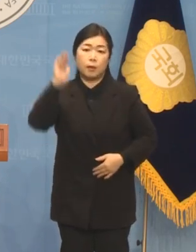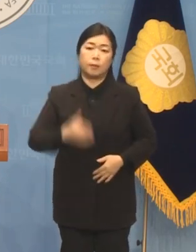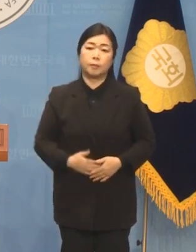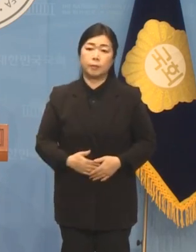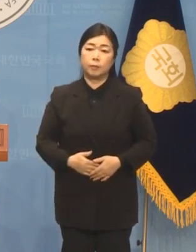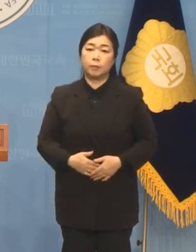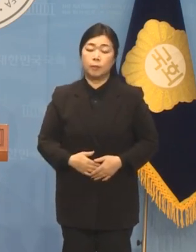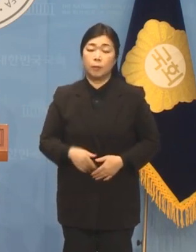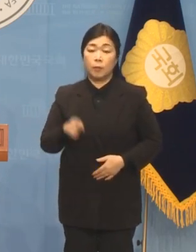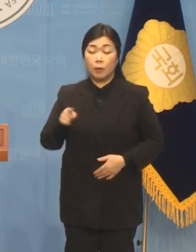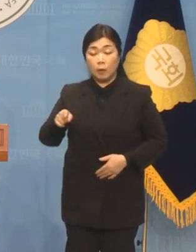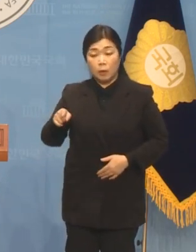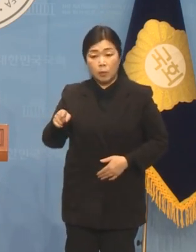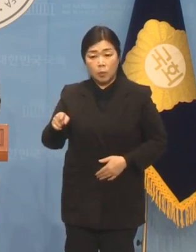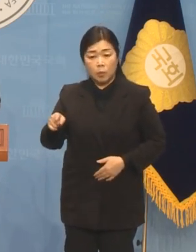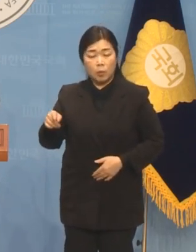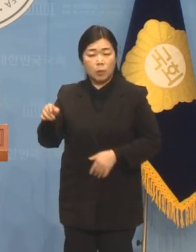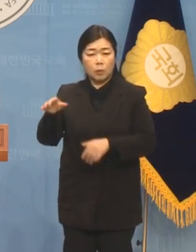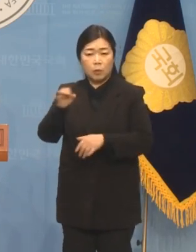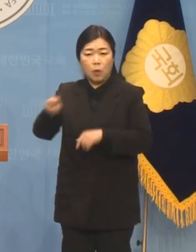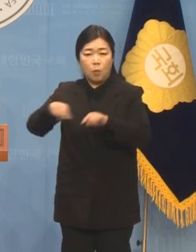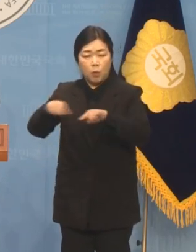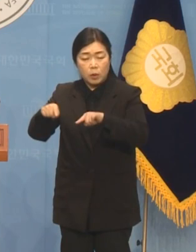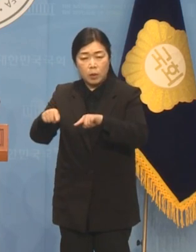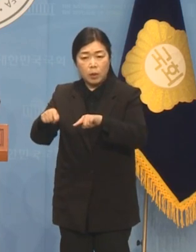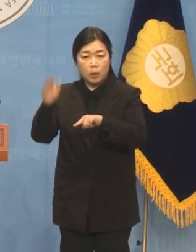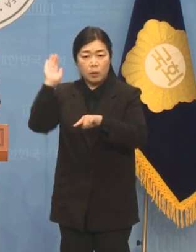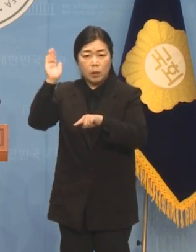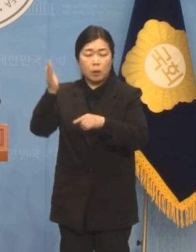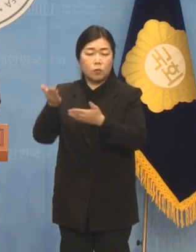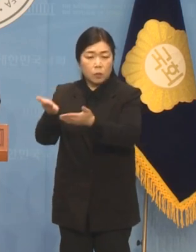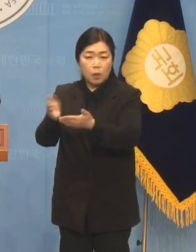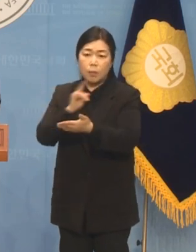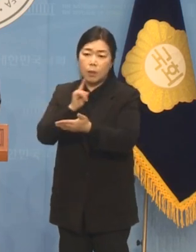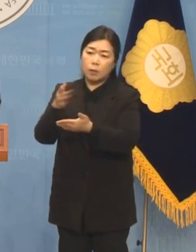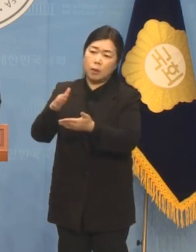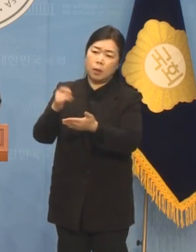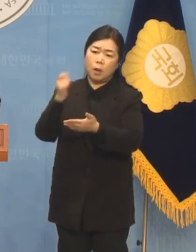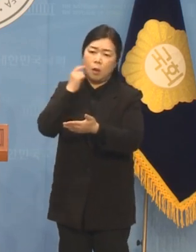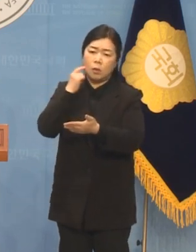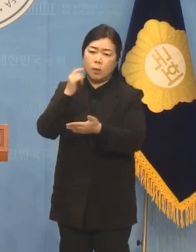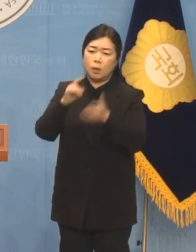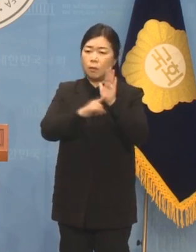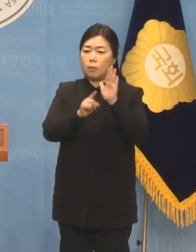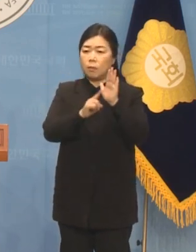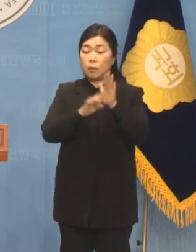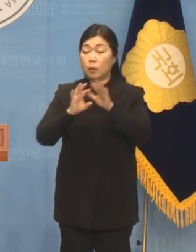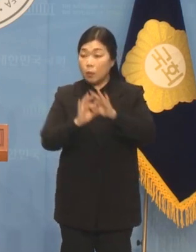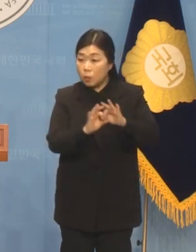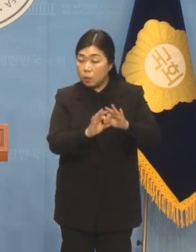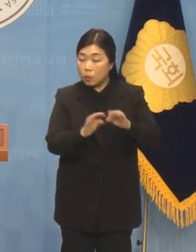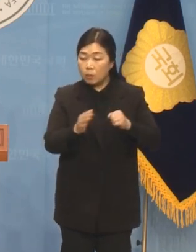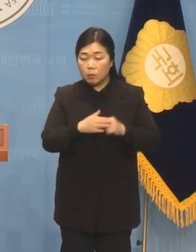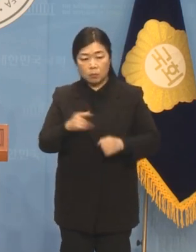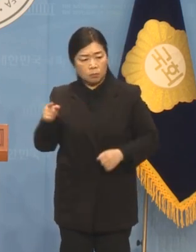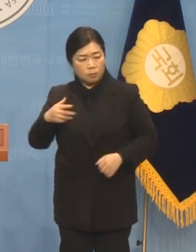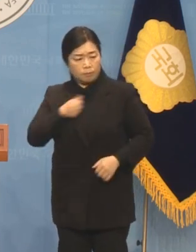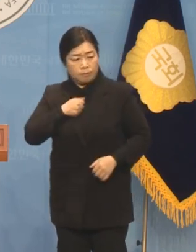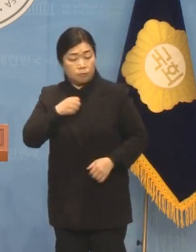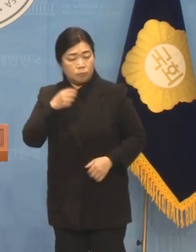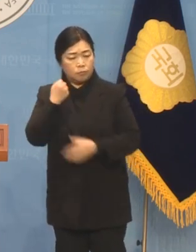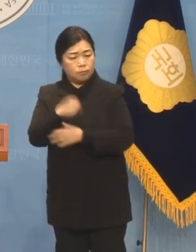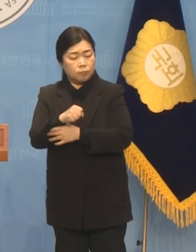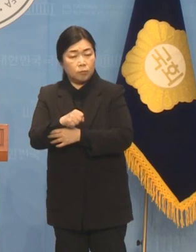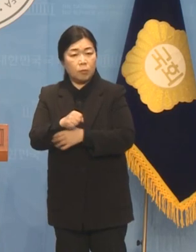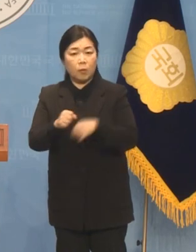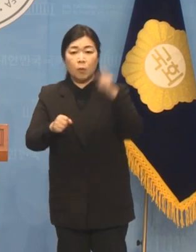여건이 무르익고 있다는 거짓말을 남발하고 있다. 철도 지하화 특별법은 국가 소유 철도에 국한하고